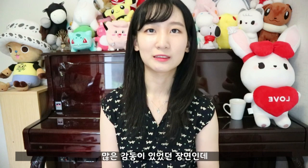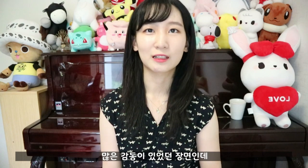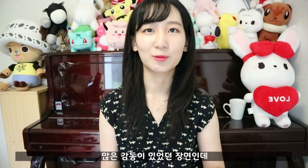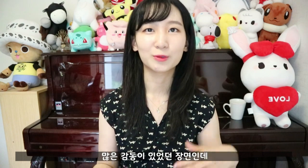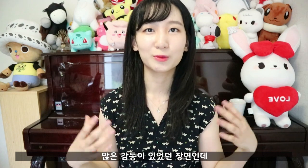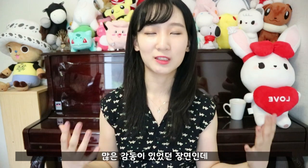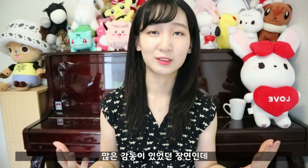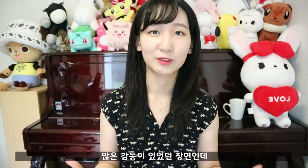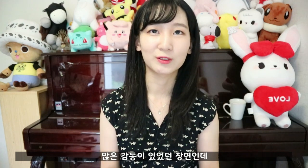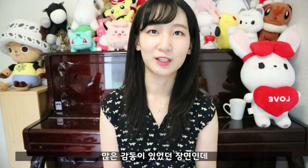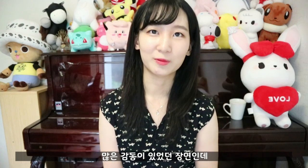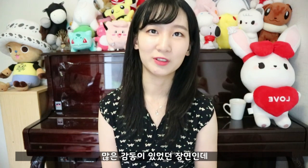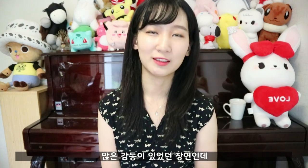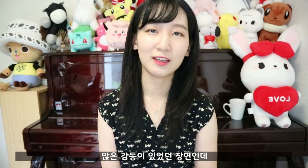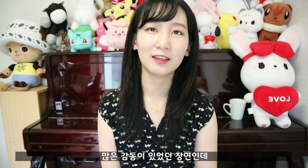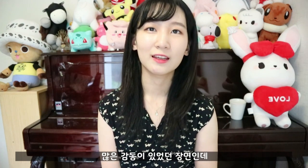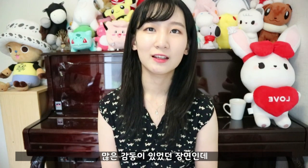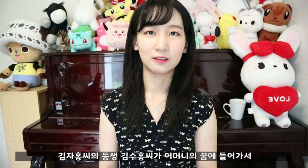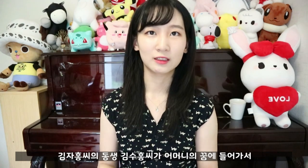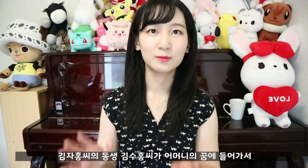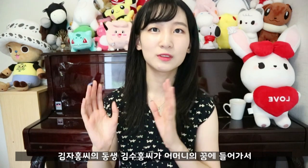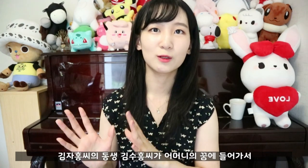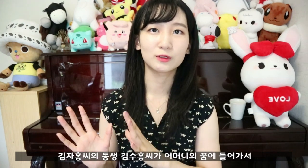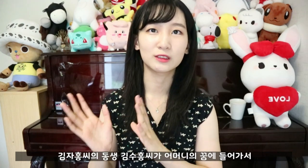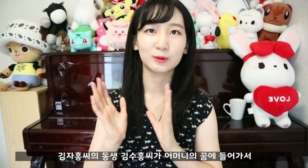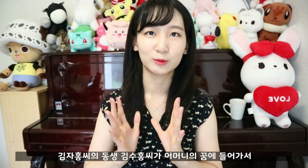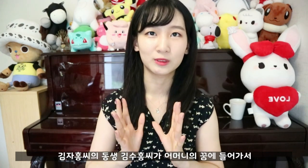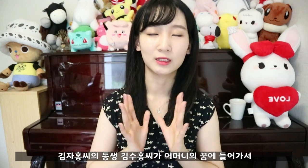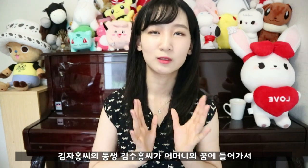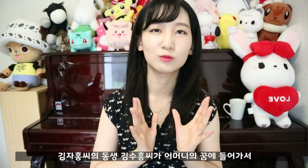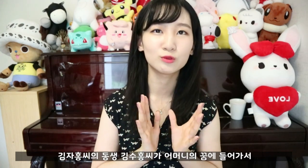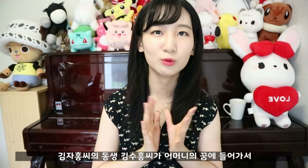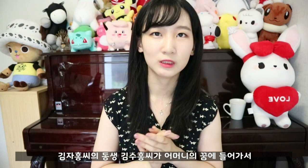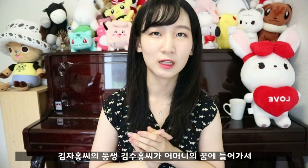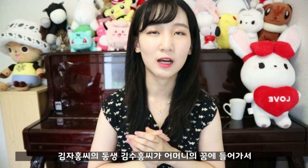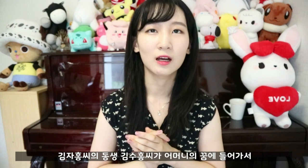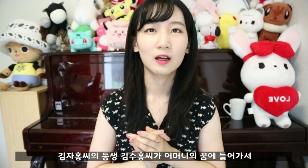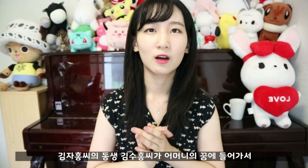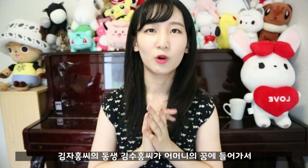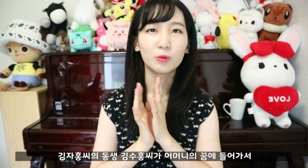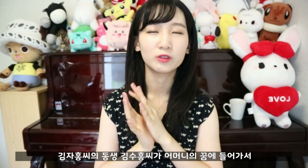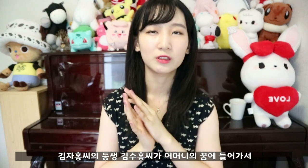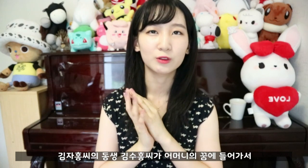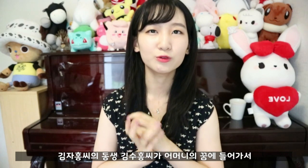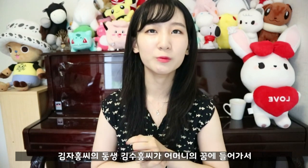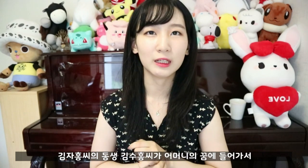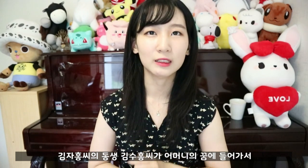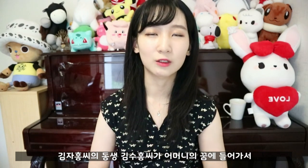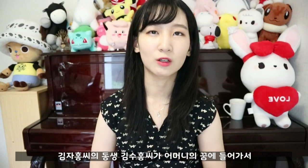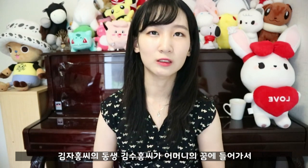많은 감동이 있었던 장면인데 김자홍 씨의 동생 김수홍 씨가 어머니의 꿈에